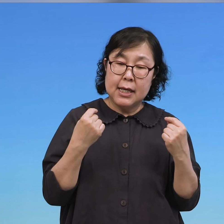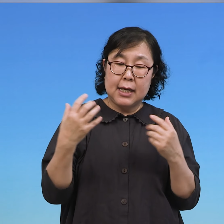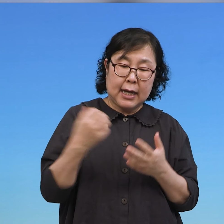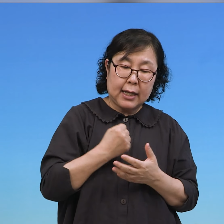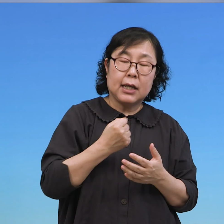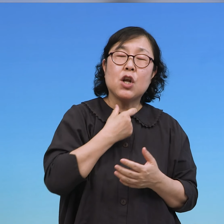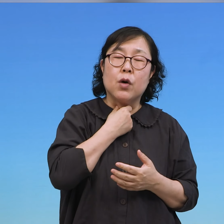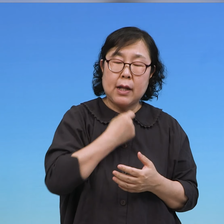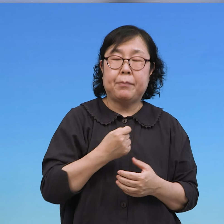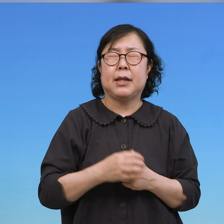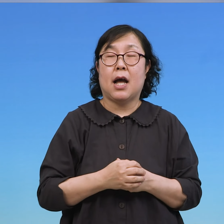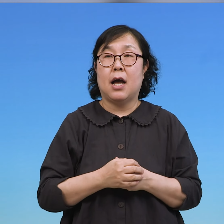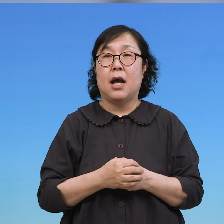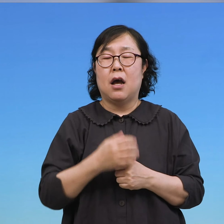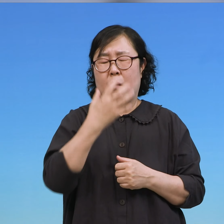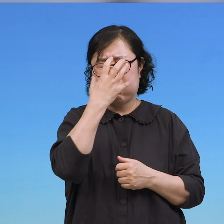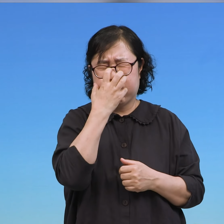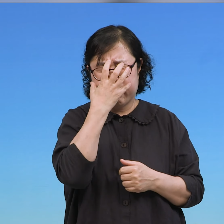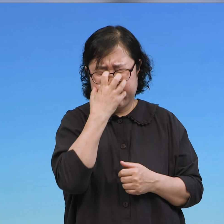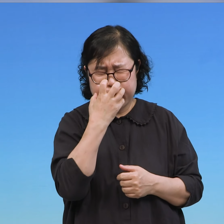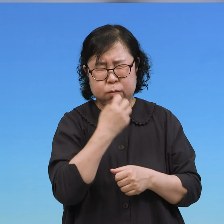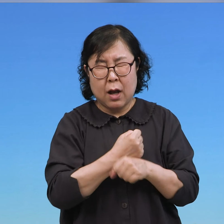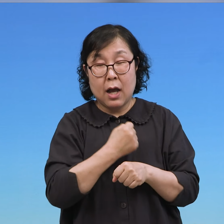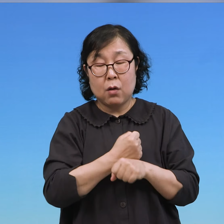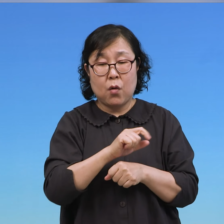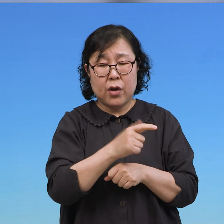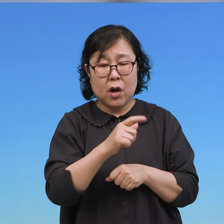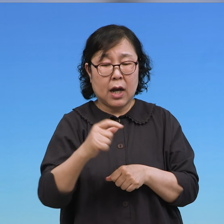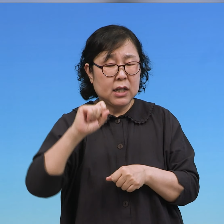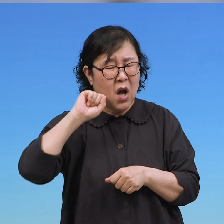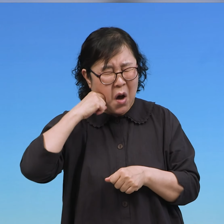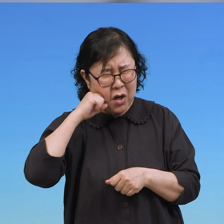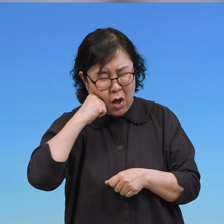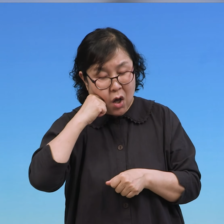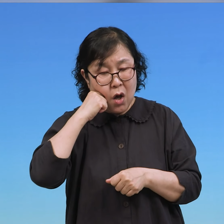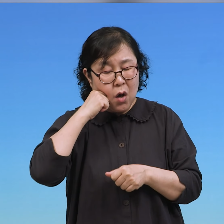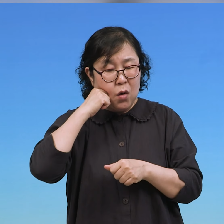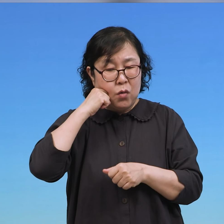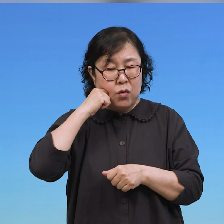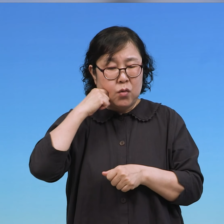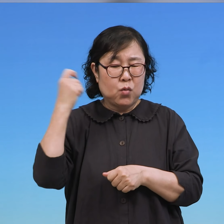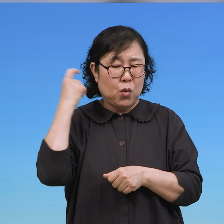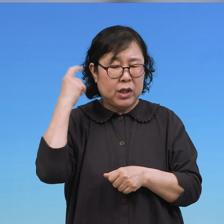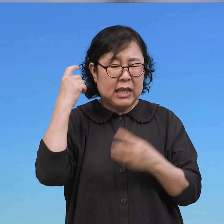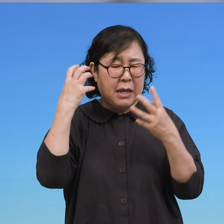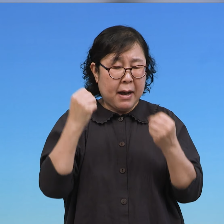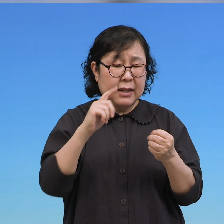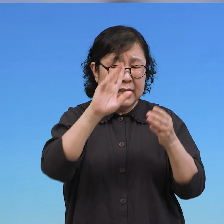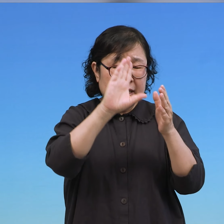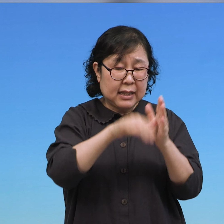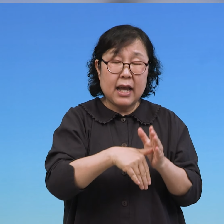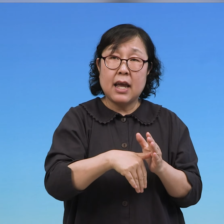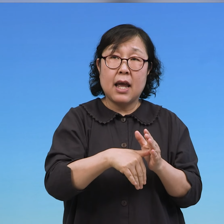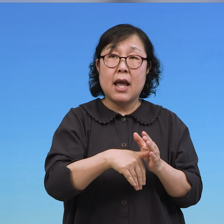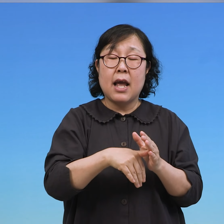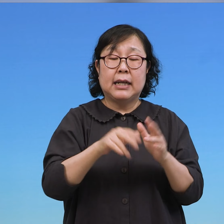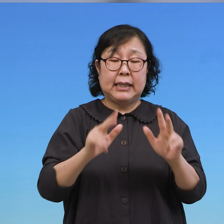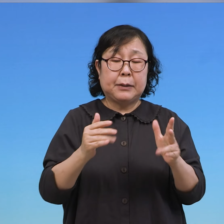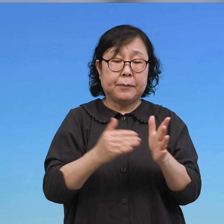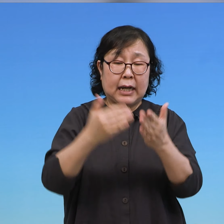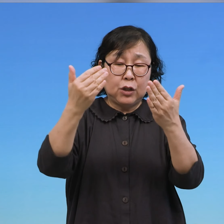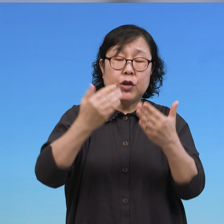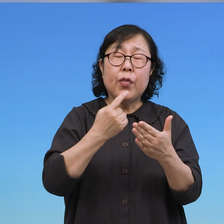흘러가도록 은혜 주시기 원합니다. 우울하고 여러 가지 어려운 소식이 많이 들려진 이 시대에 지금까지